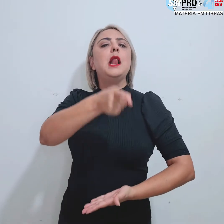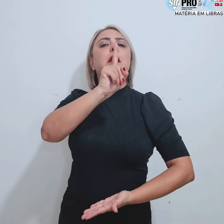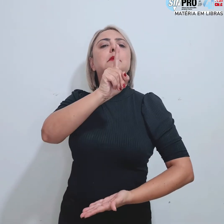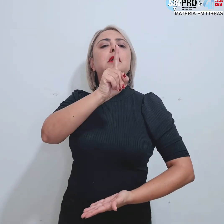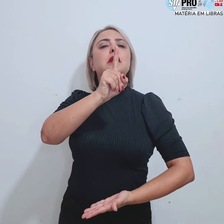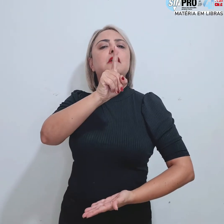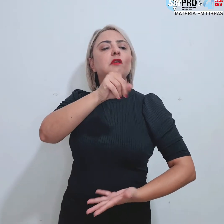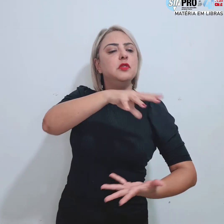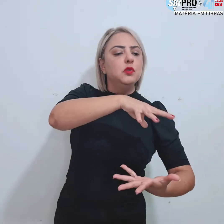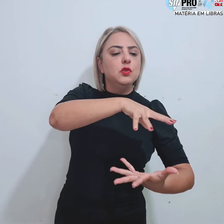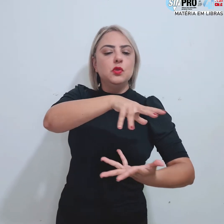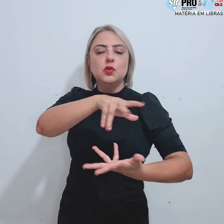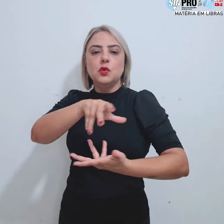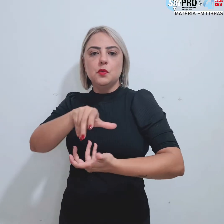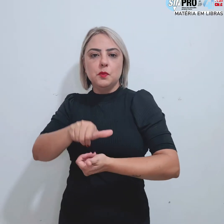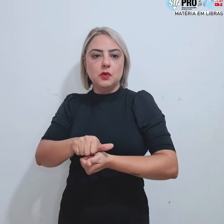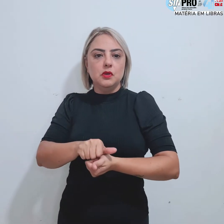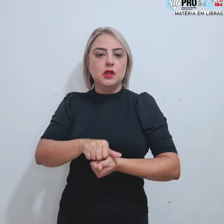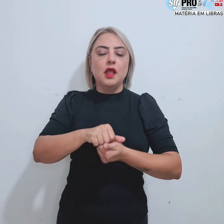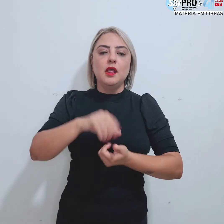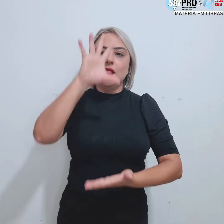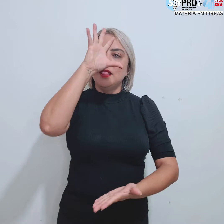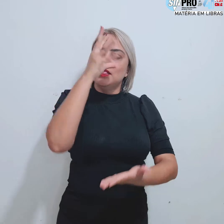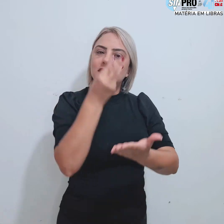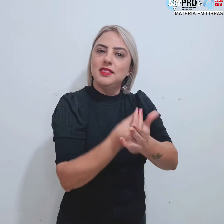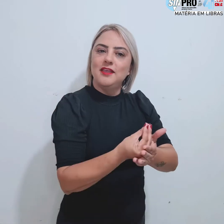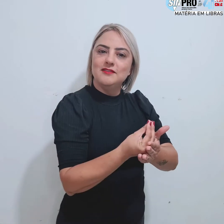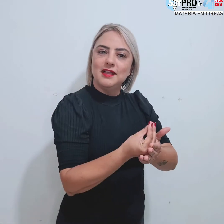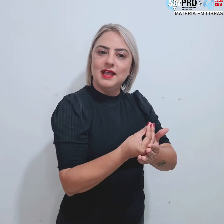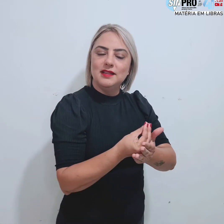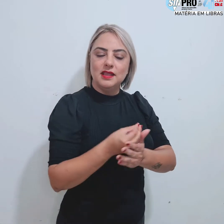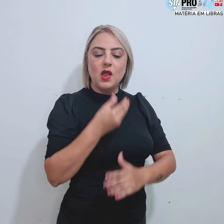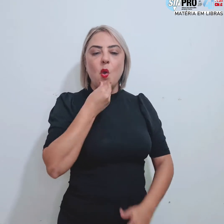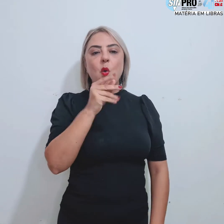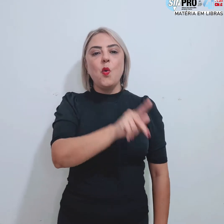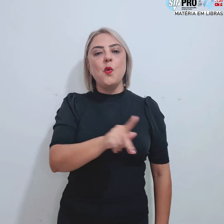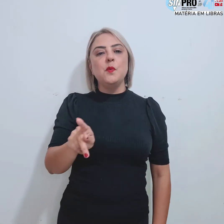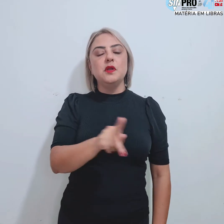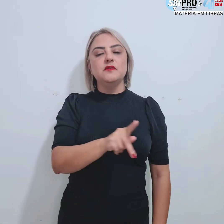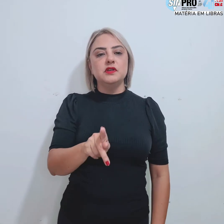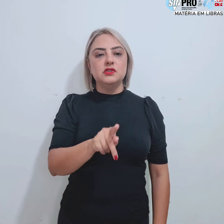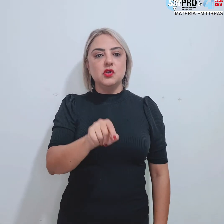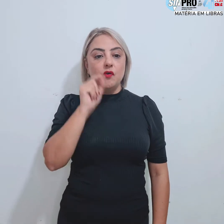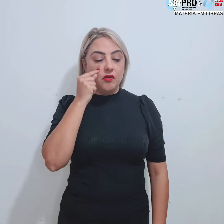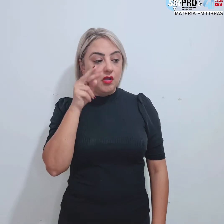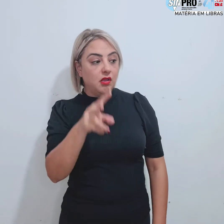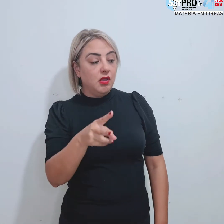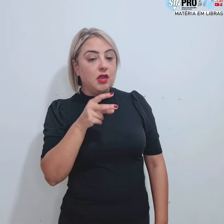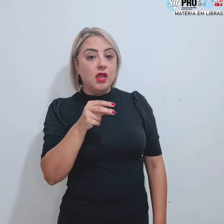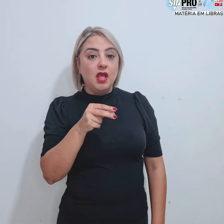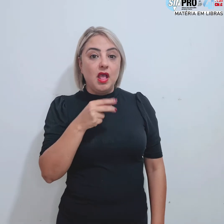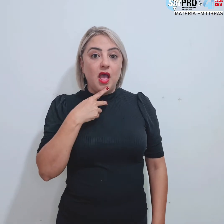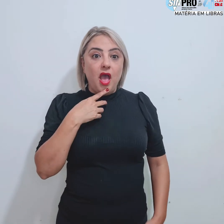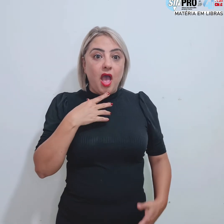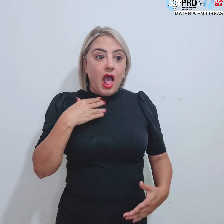pela primeira vez no mundo como se identificava, o professor foi considerado uma